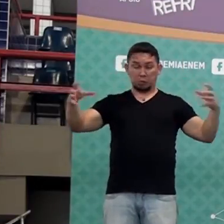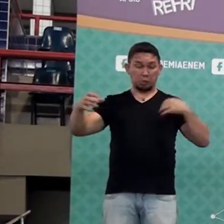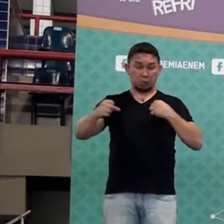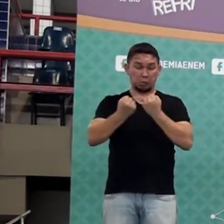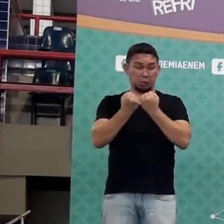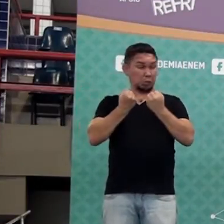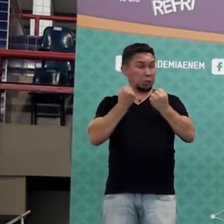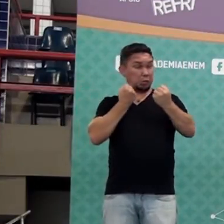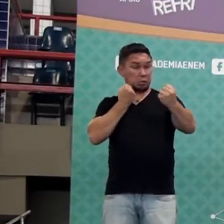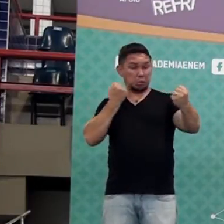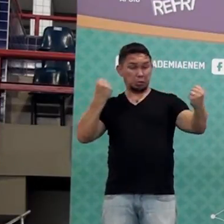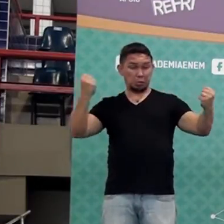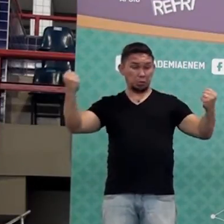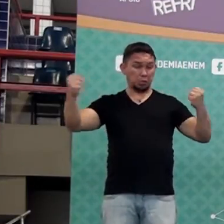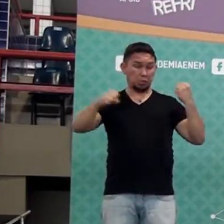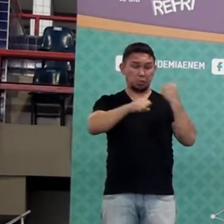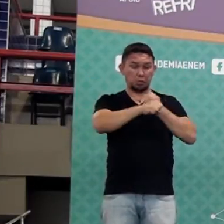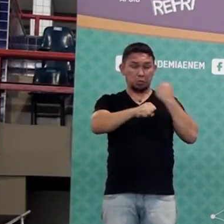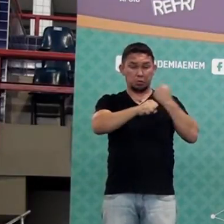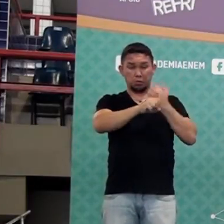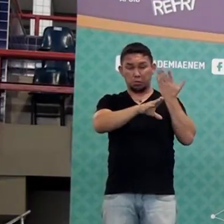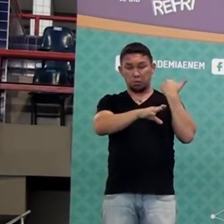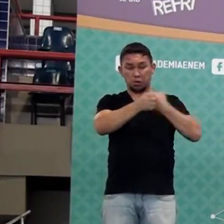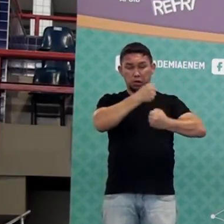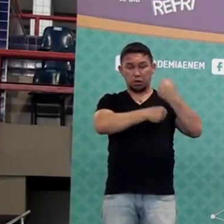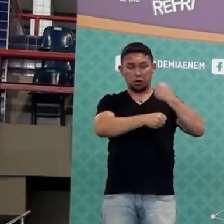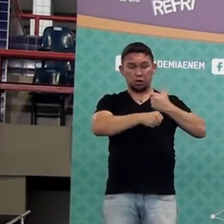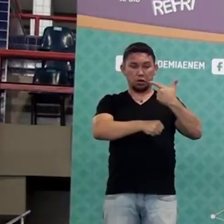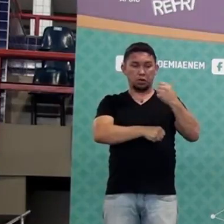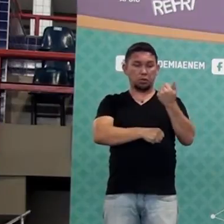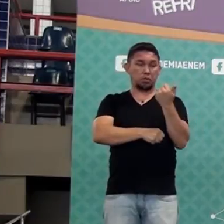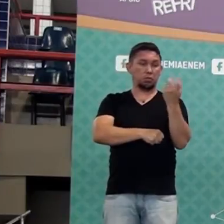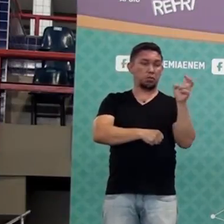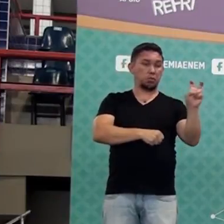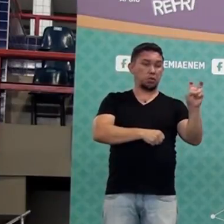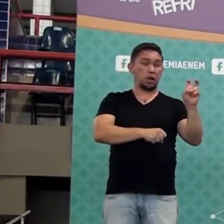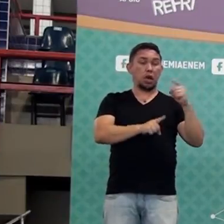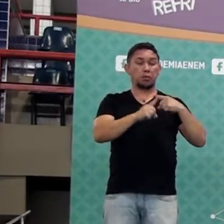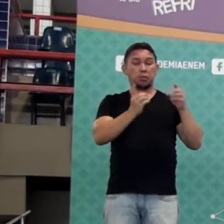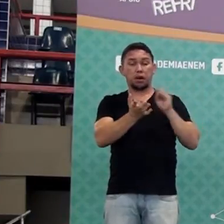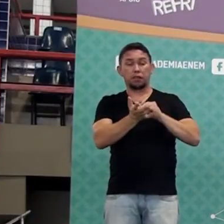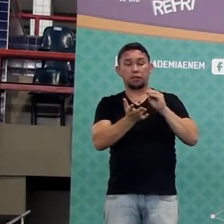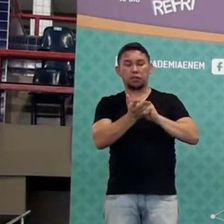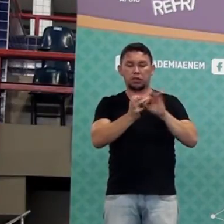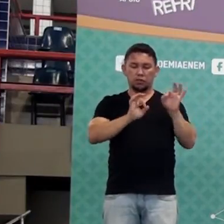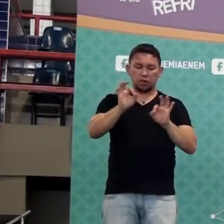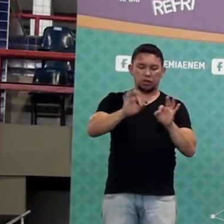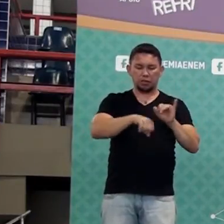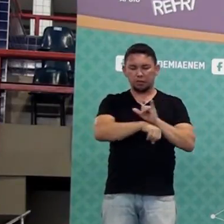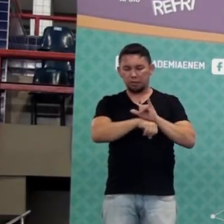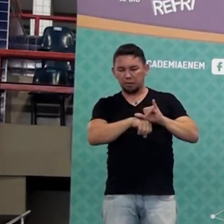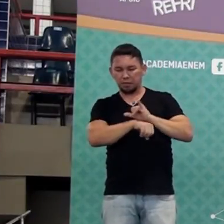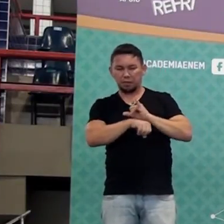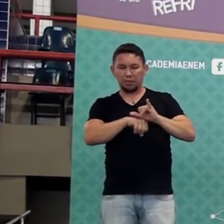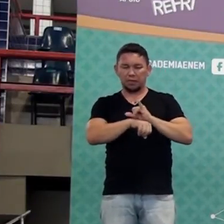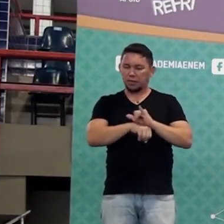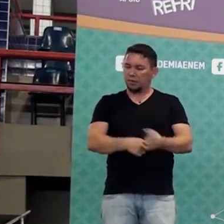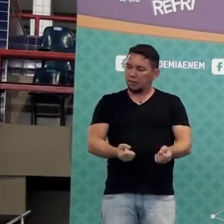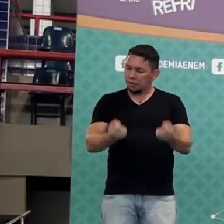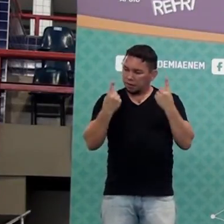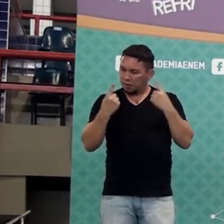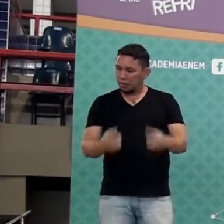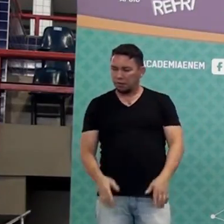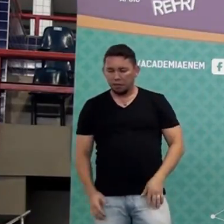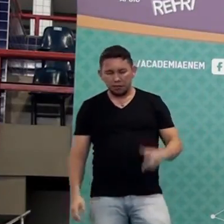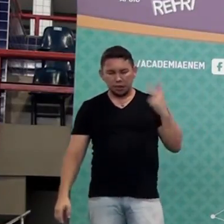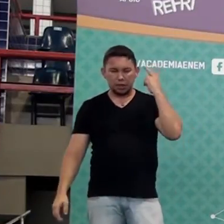o parque eólico já está construído desde o ano passado, mas por uma falha de planejamento, que é uma coisa infelizmente